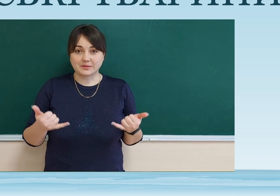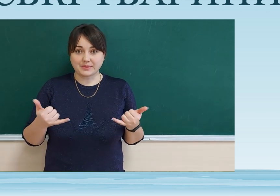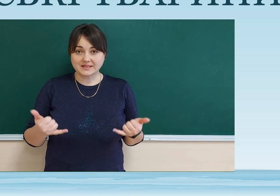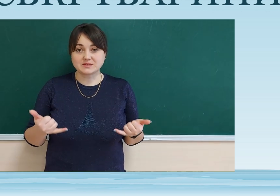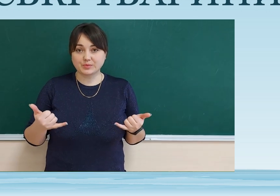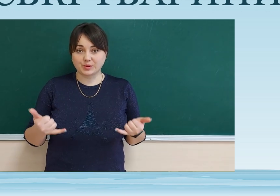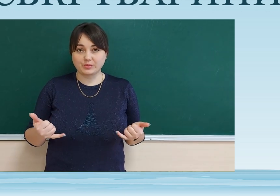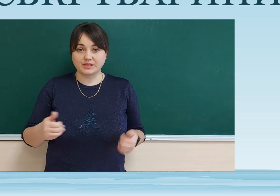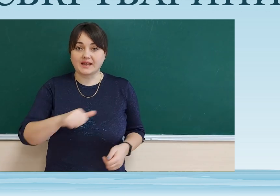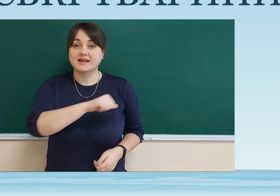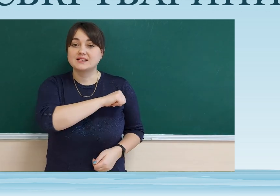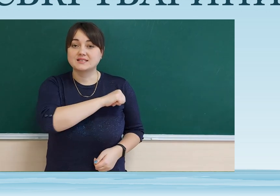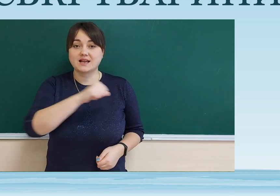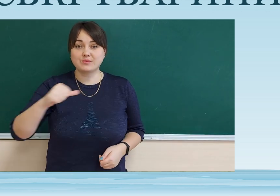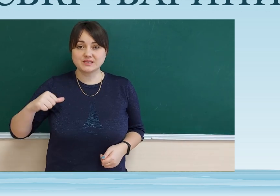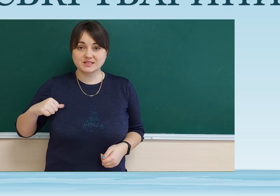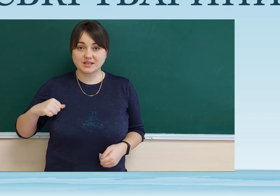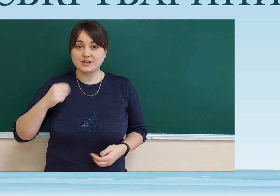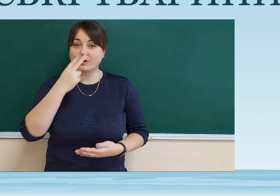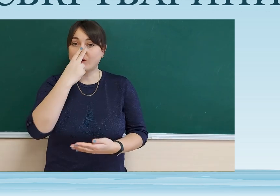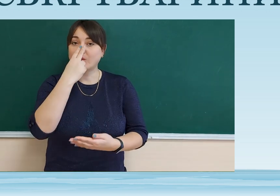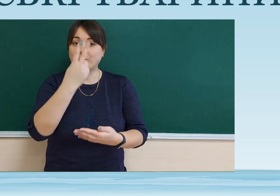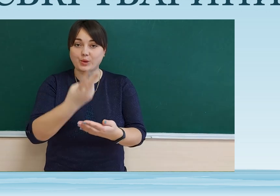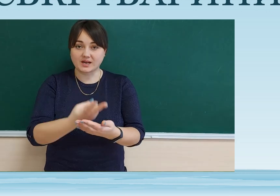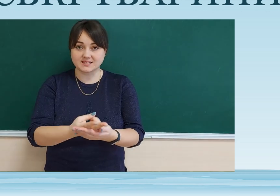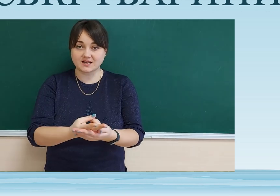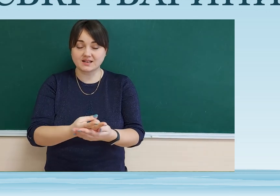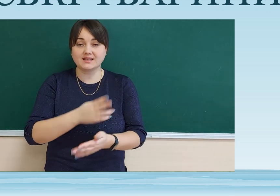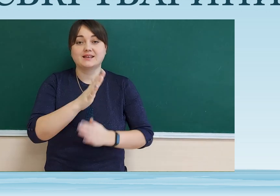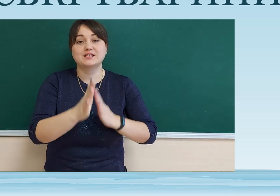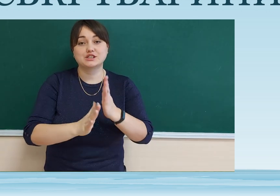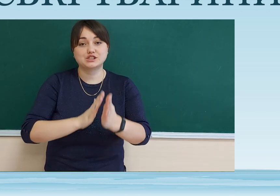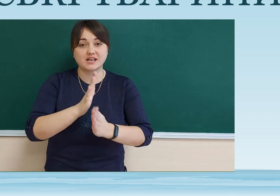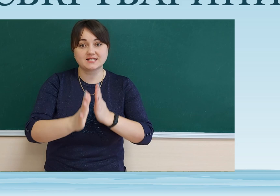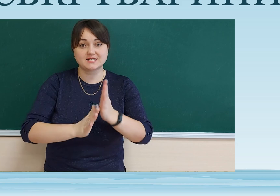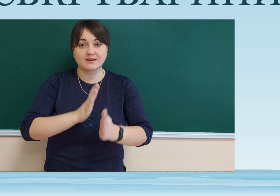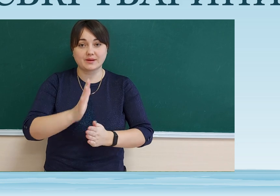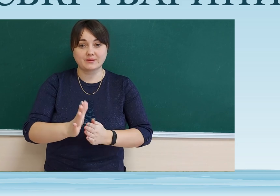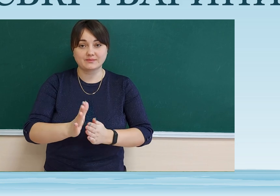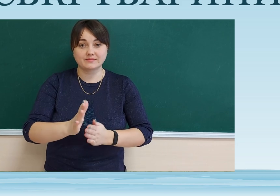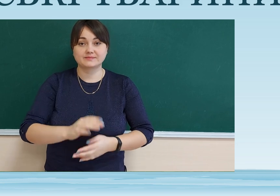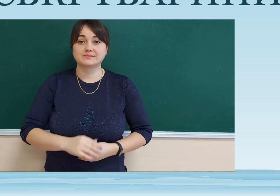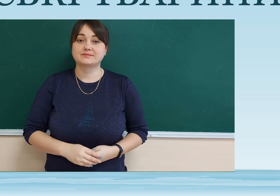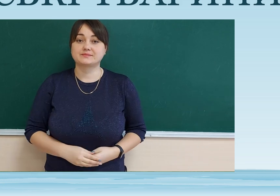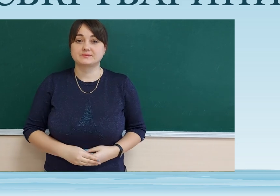А тепер спробуйте самостійно показати жестами